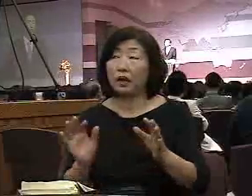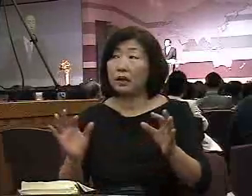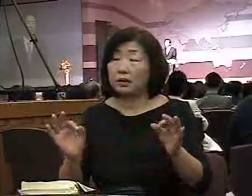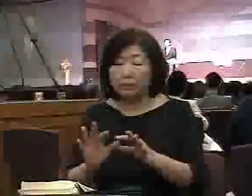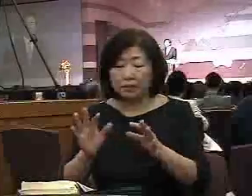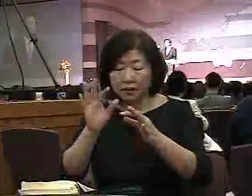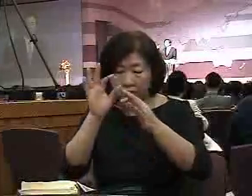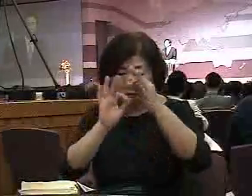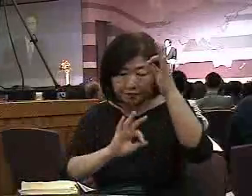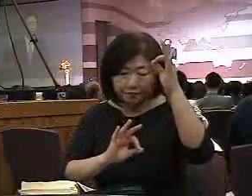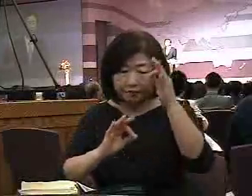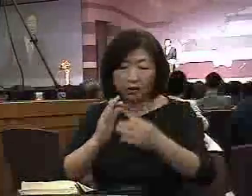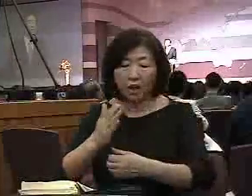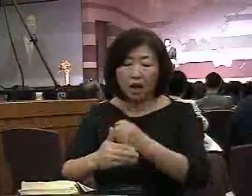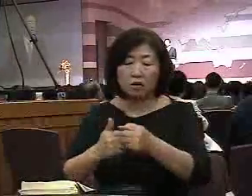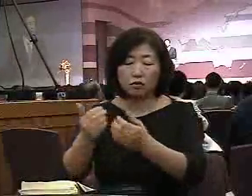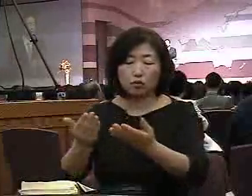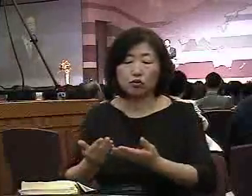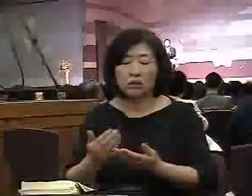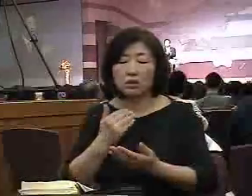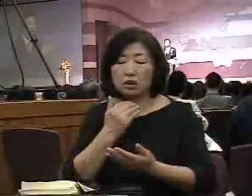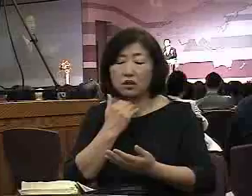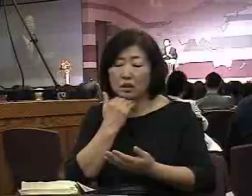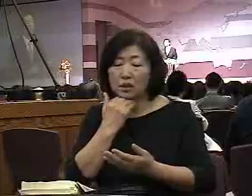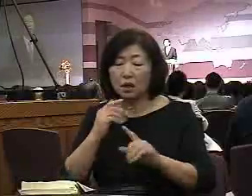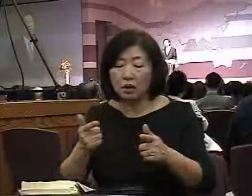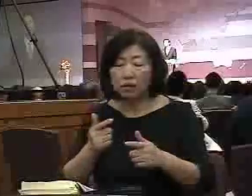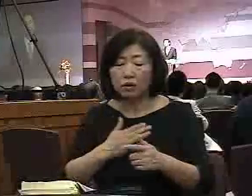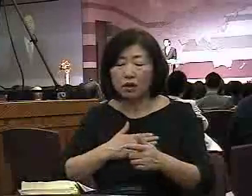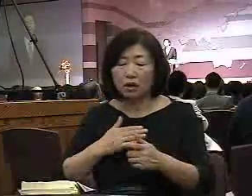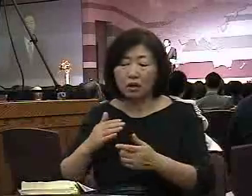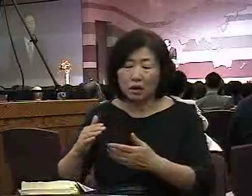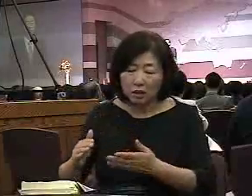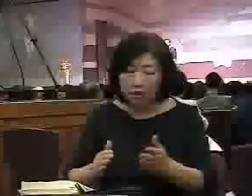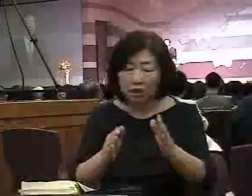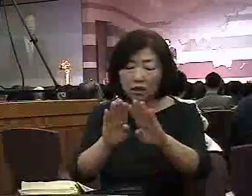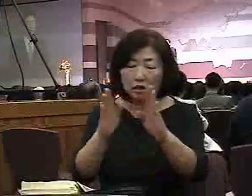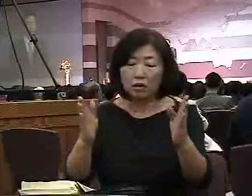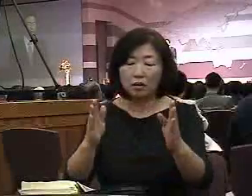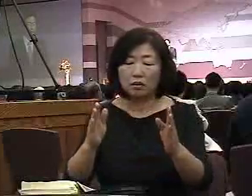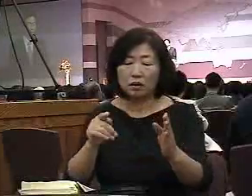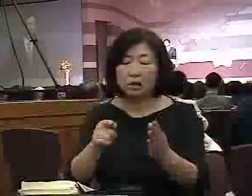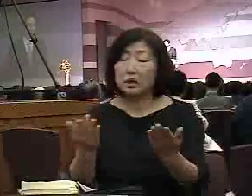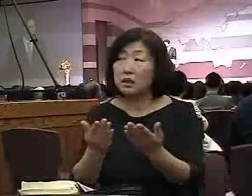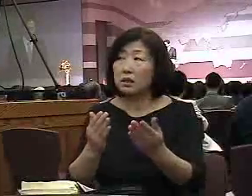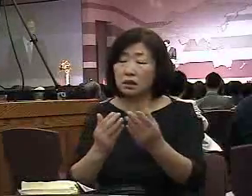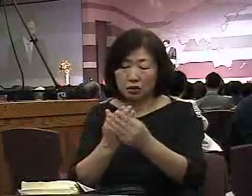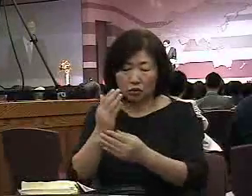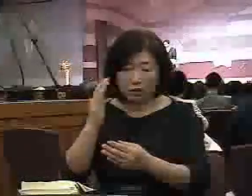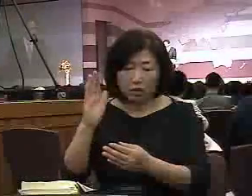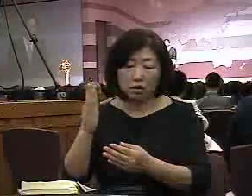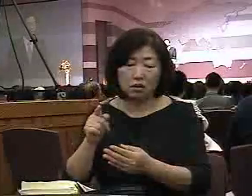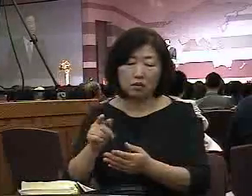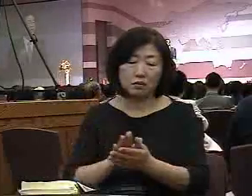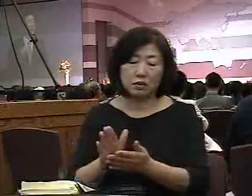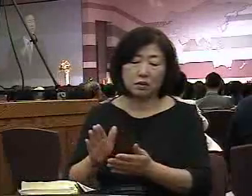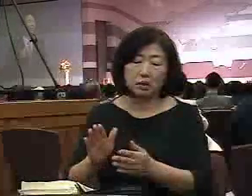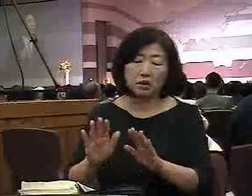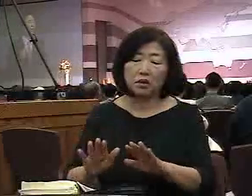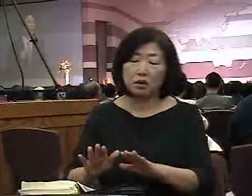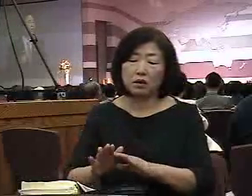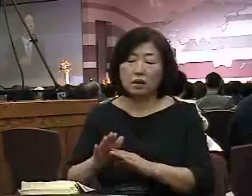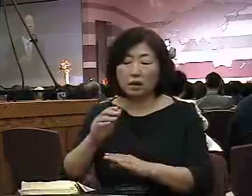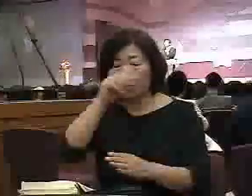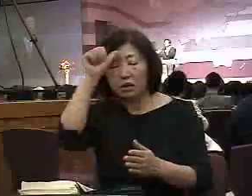잠시의 실수로 하나님이 주시는 것을 기다리지 않고 내가 그 길을 여는 바람에 그런 일이 벌어졌다는 것입니다. 현재 내